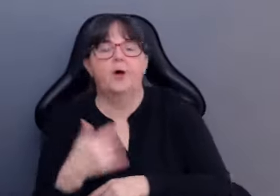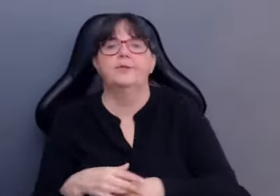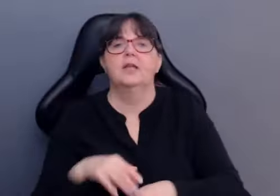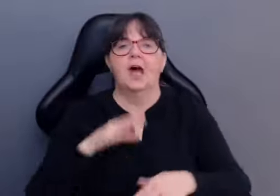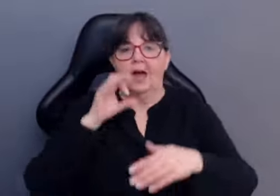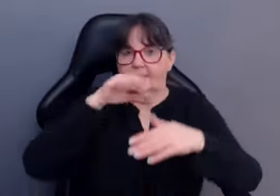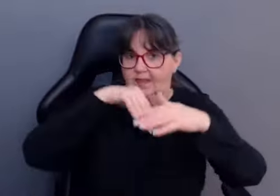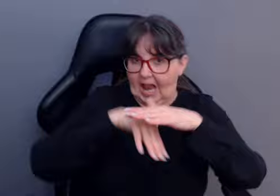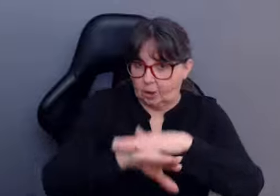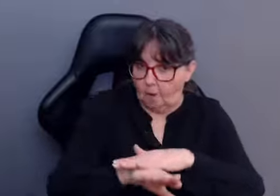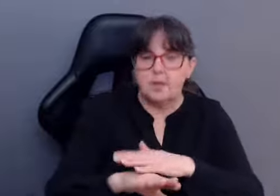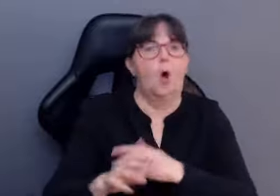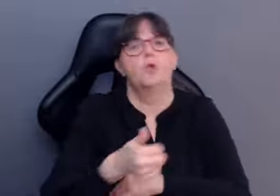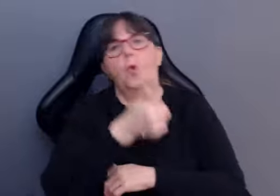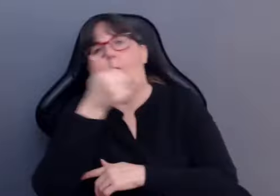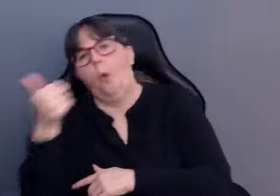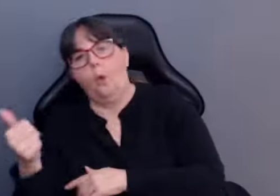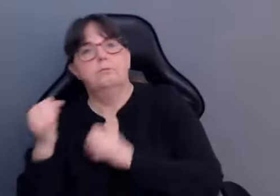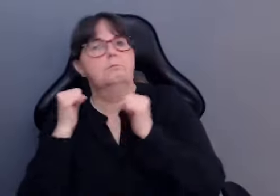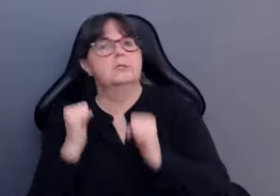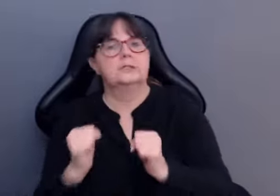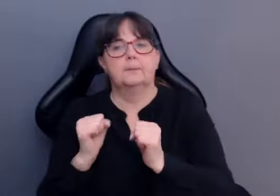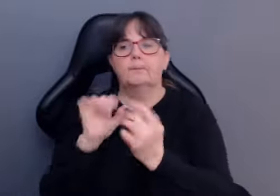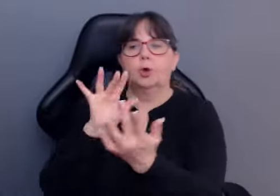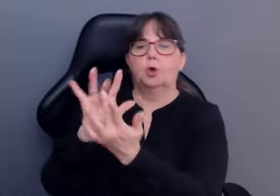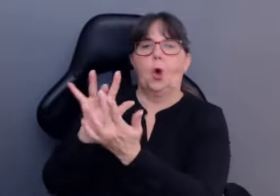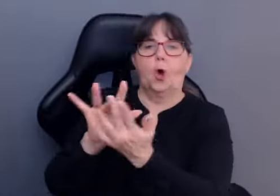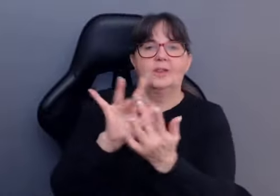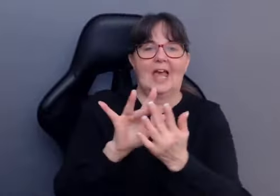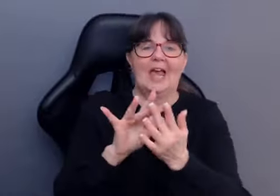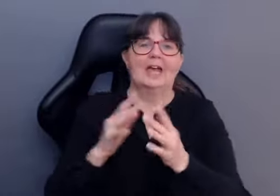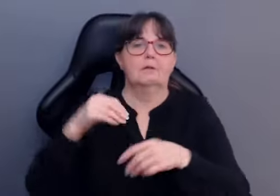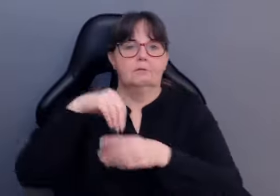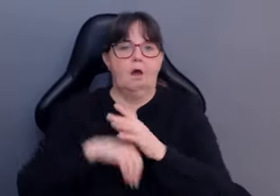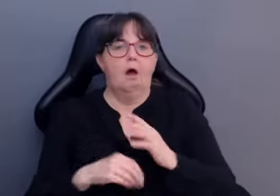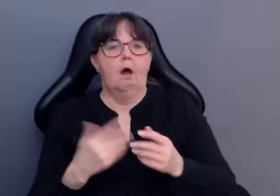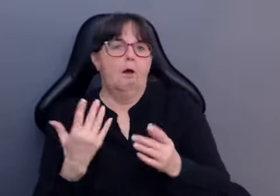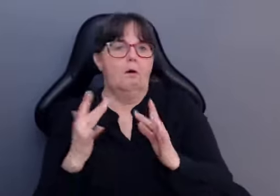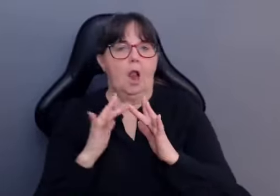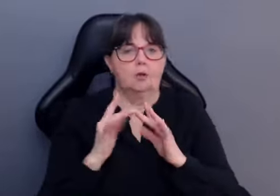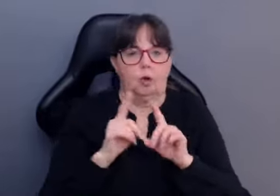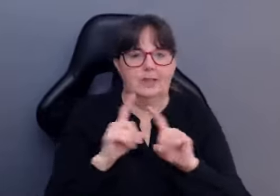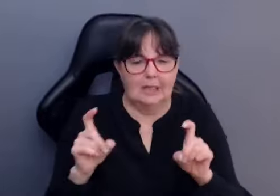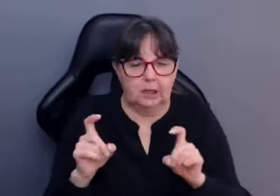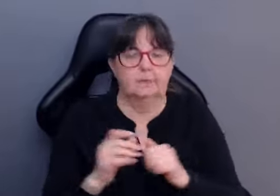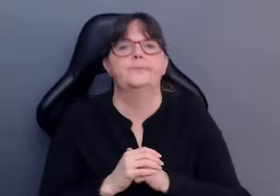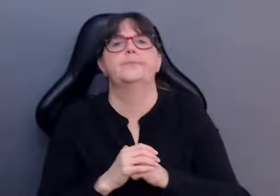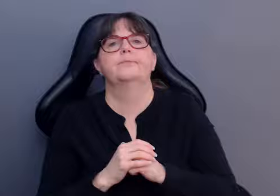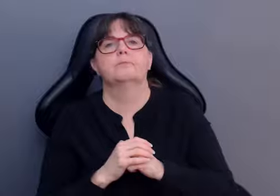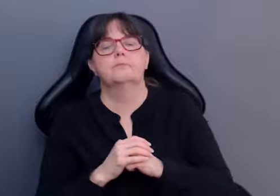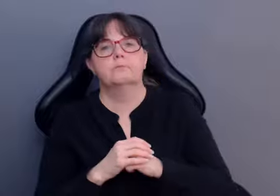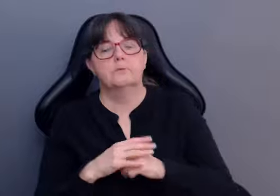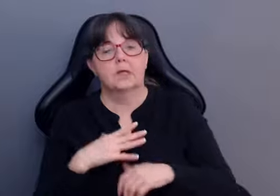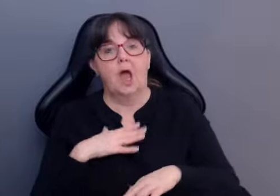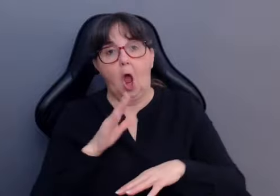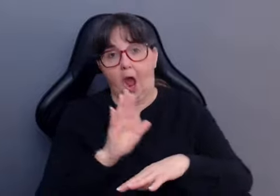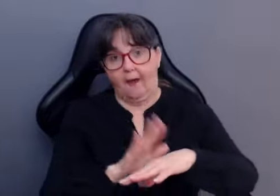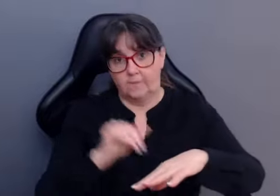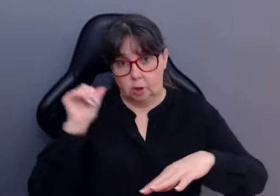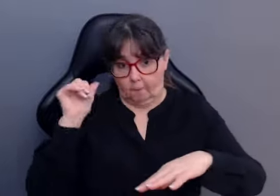télécopieur ou autre moyen de communication électronique. L'avis de convocation doit